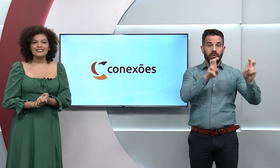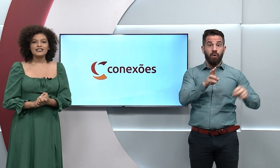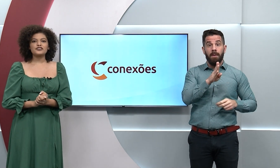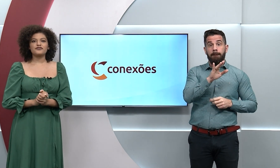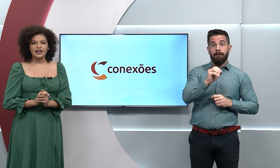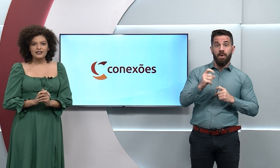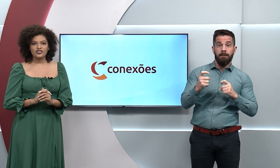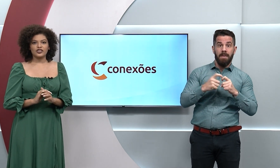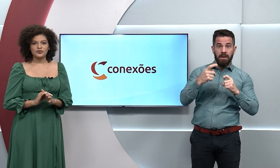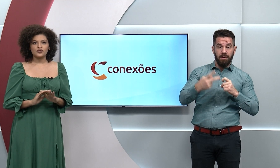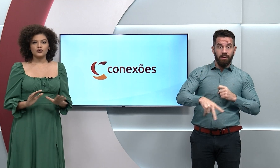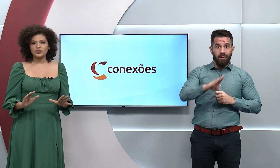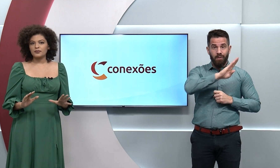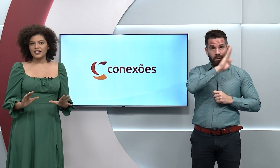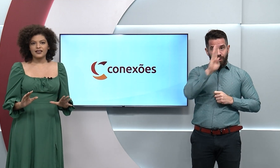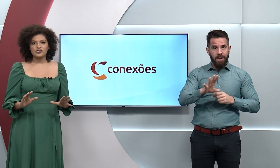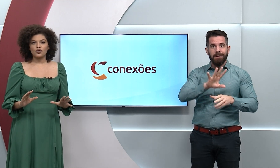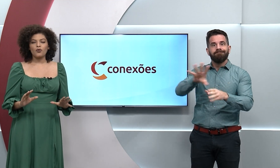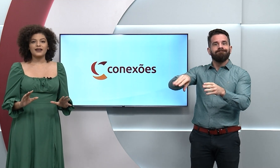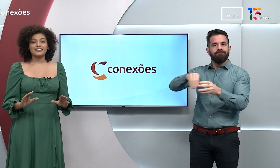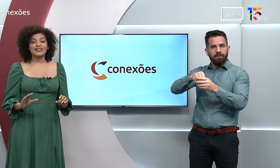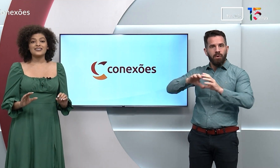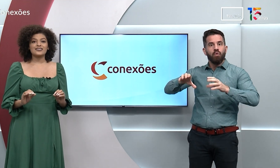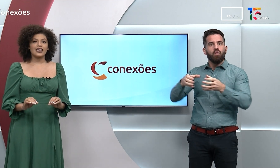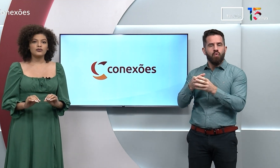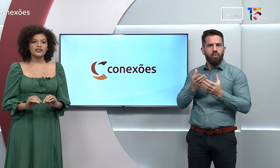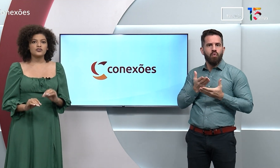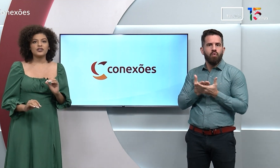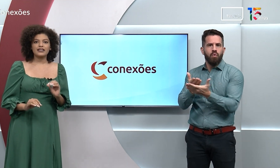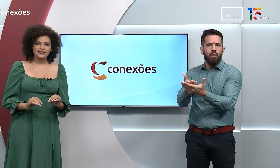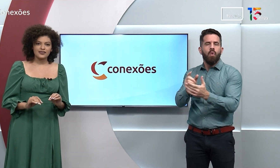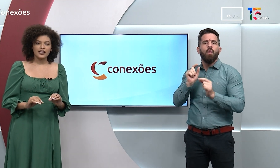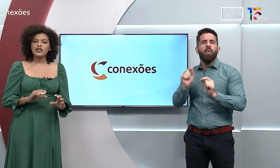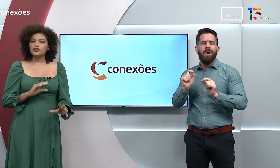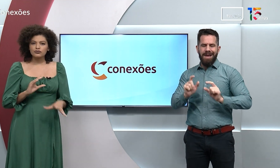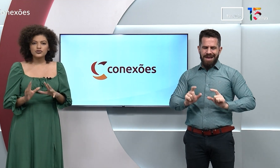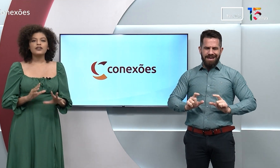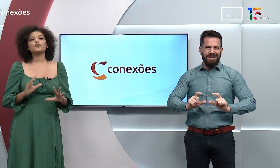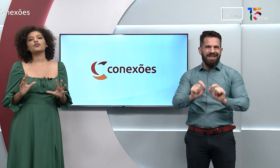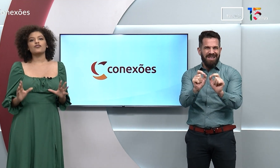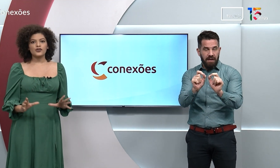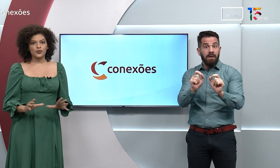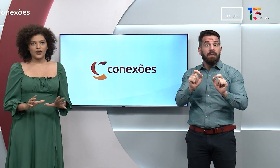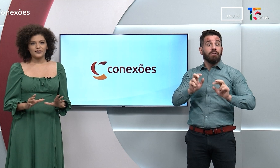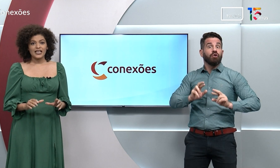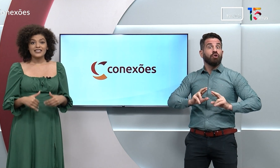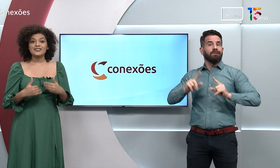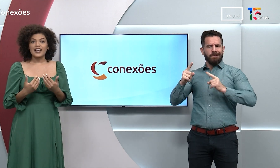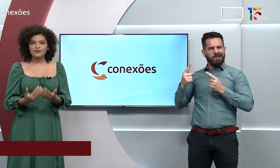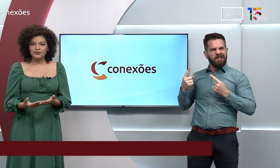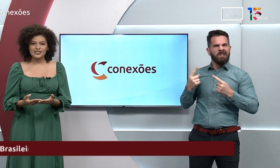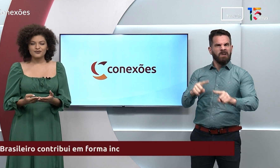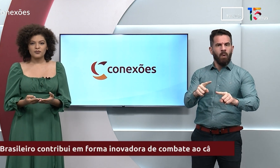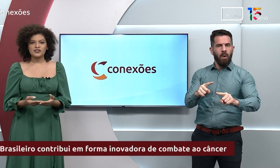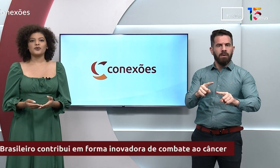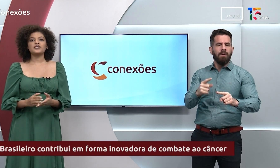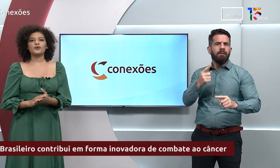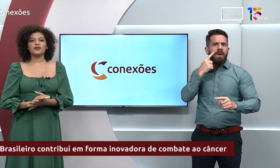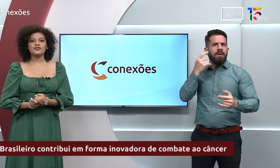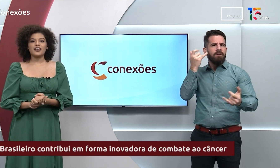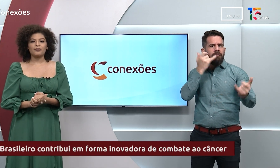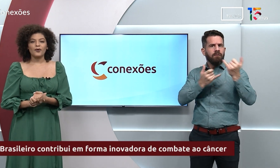com o IBGE, as possíveis causas são a dificuldade de acesso à educação e a falta de profissionais